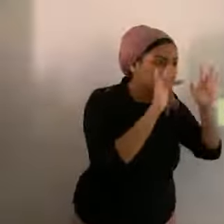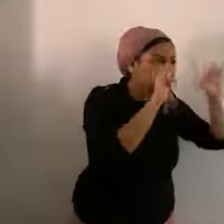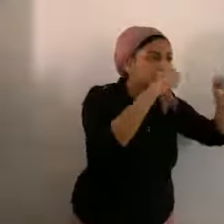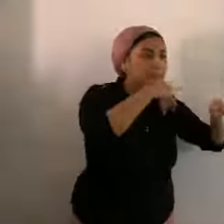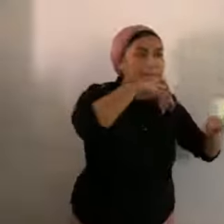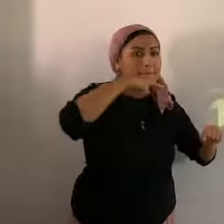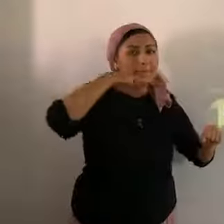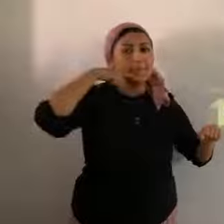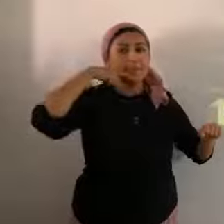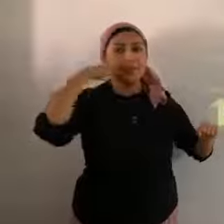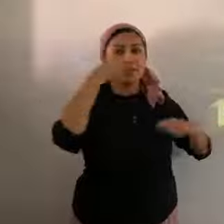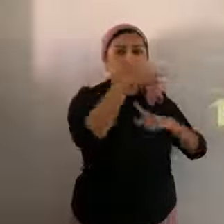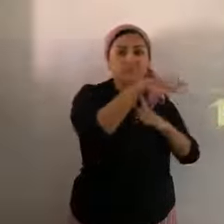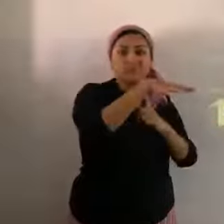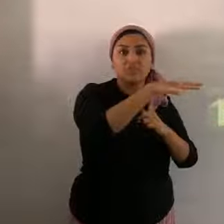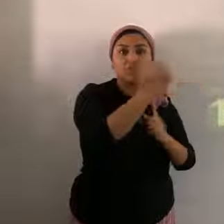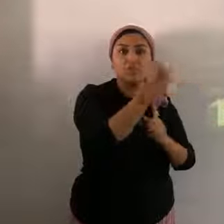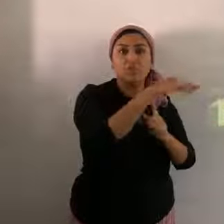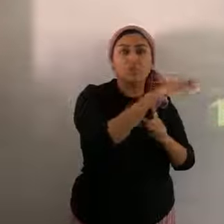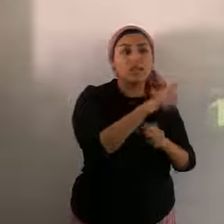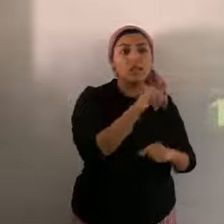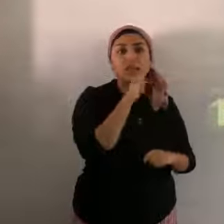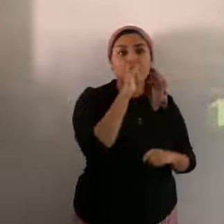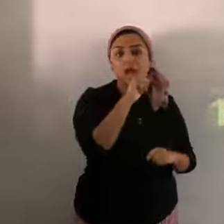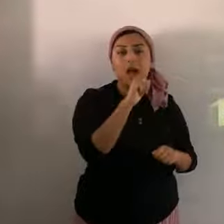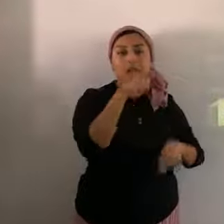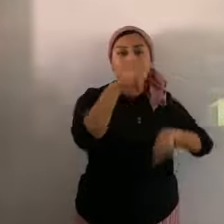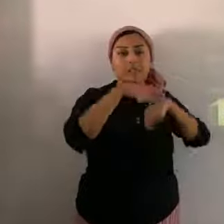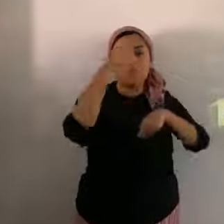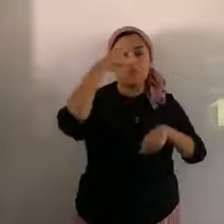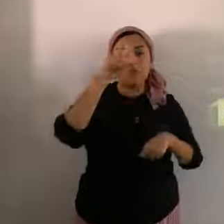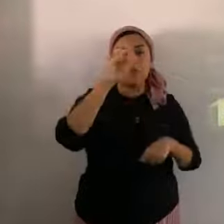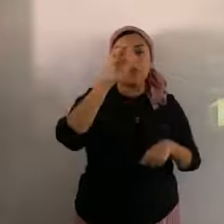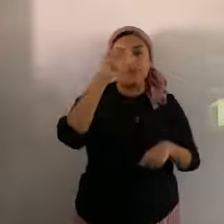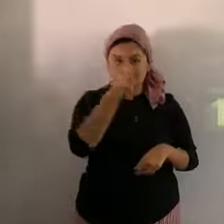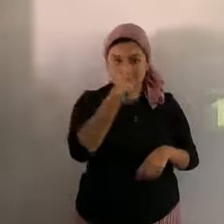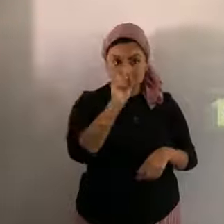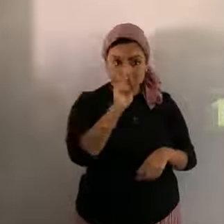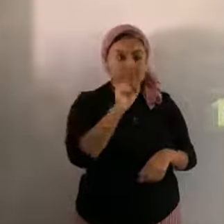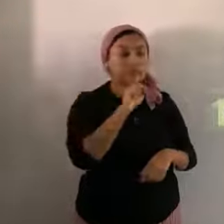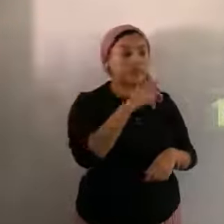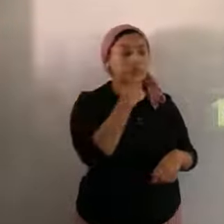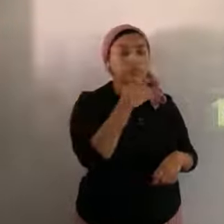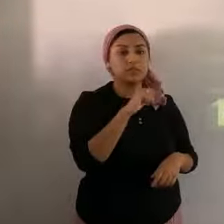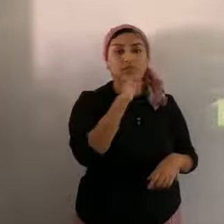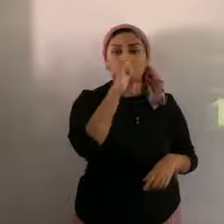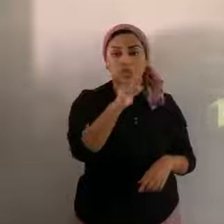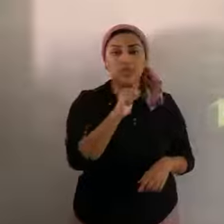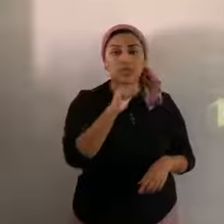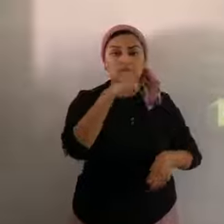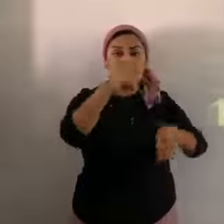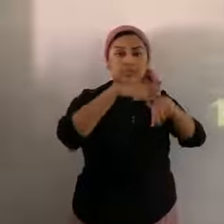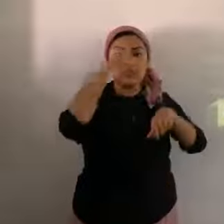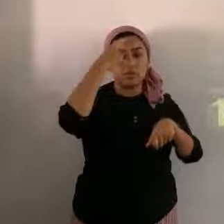sino hojas, pues no era tiempo de higos. Es muy importante que anoten el no. Amado Sahina